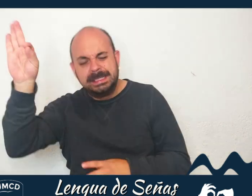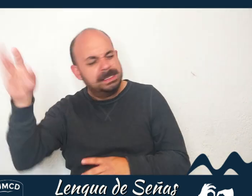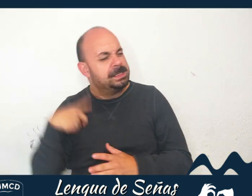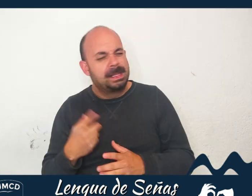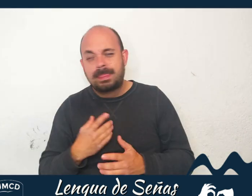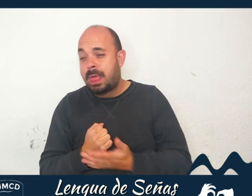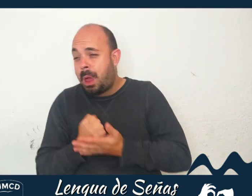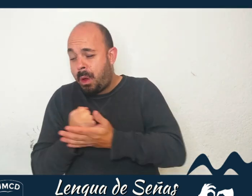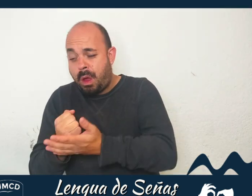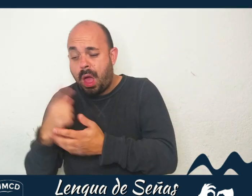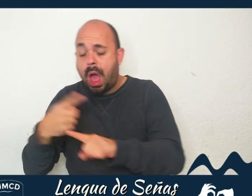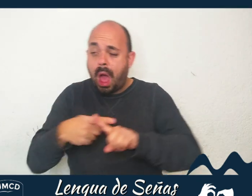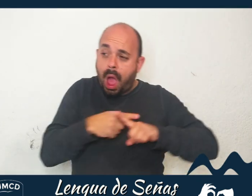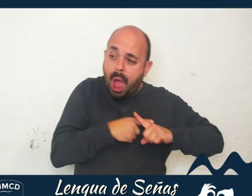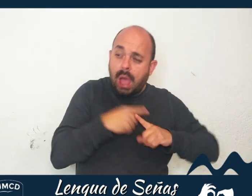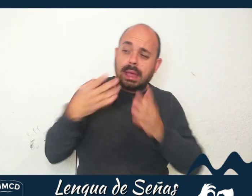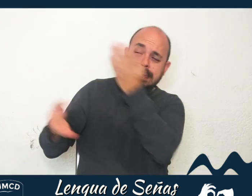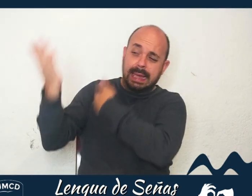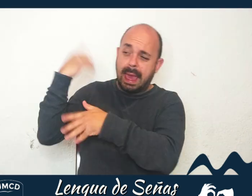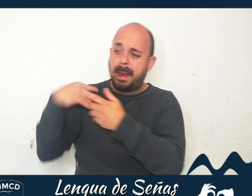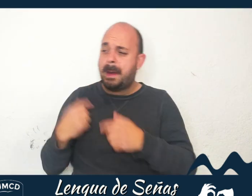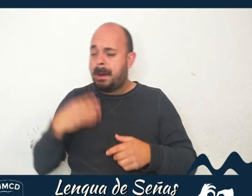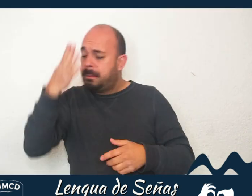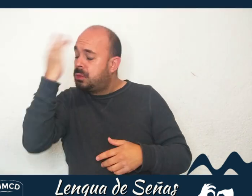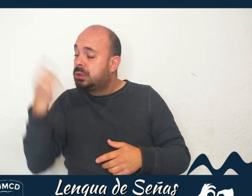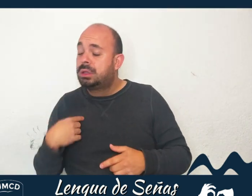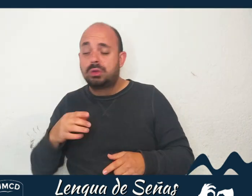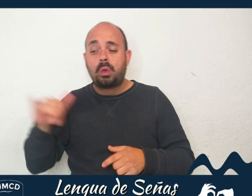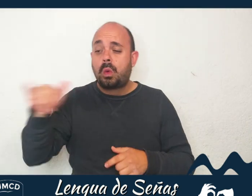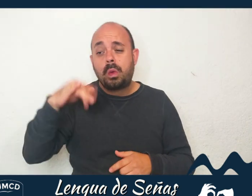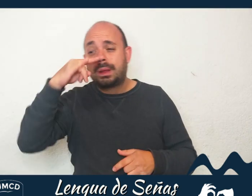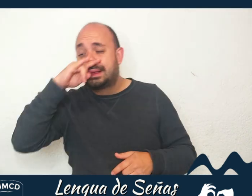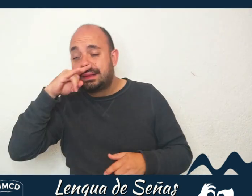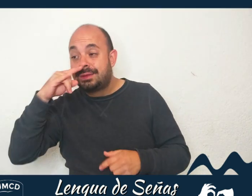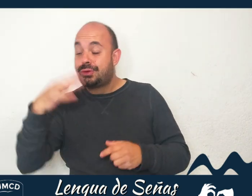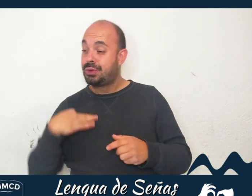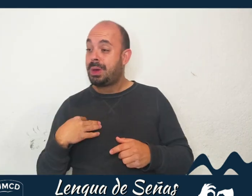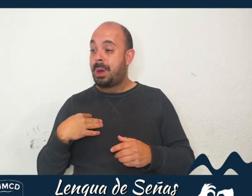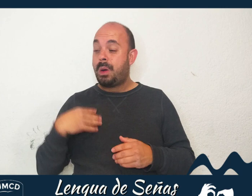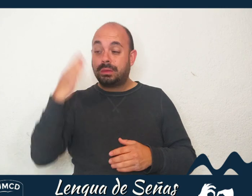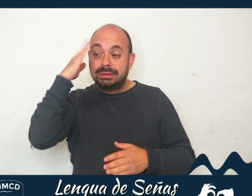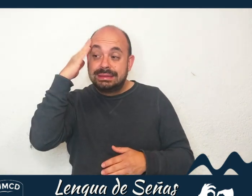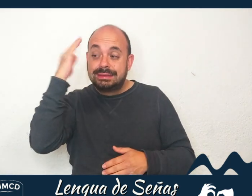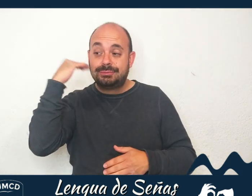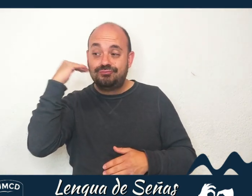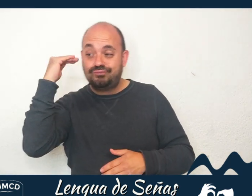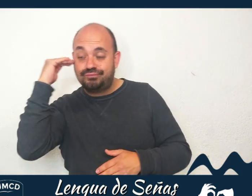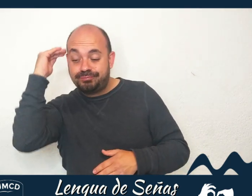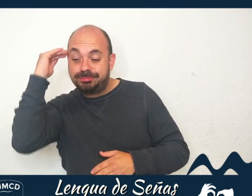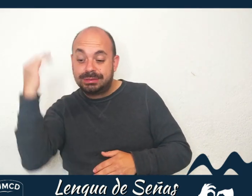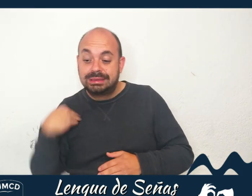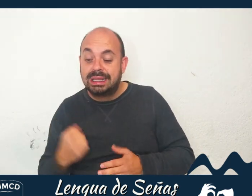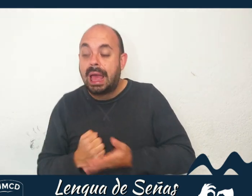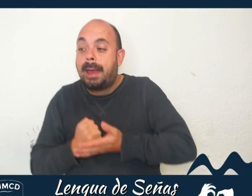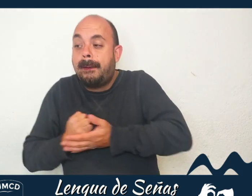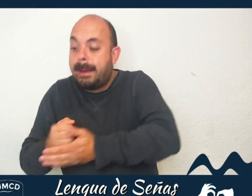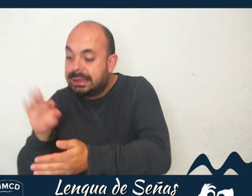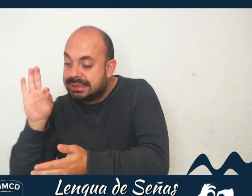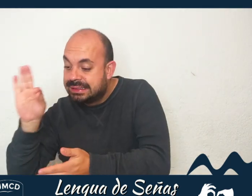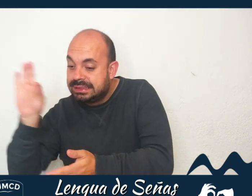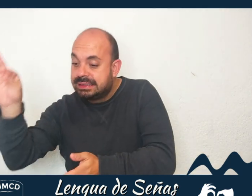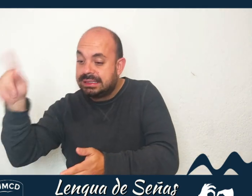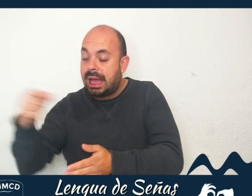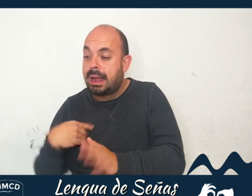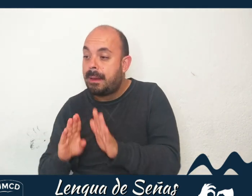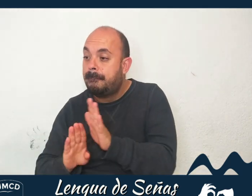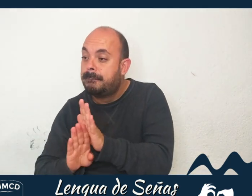con Tito y escuchar lo que había pasado. Y en esta carta, Pablo les describe este evento, dándole a